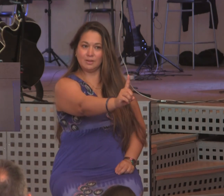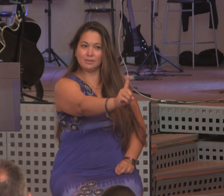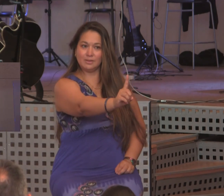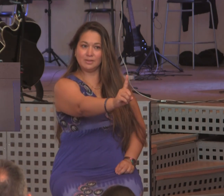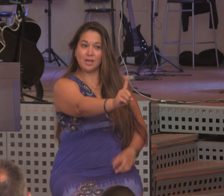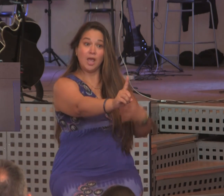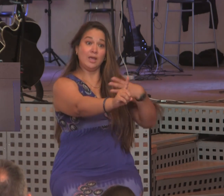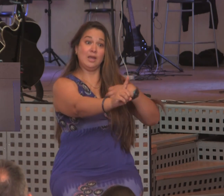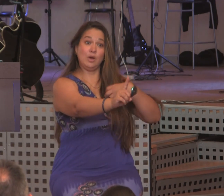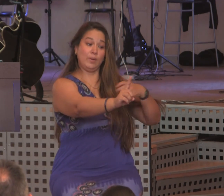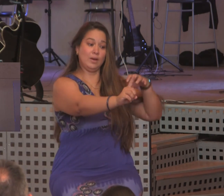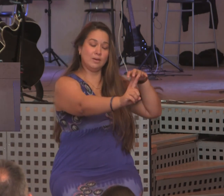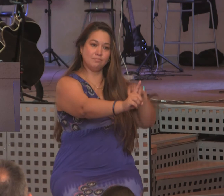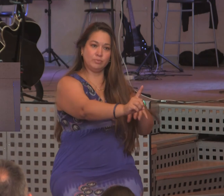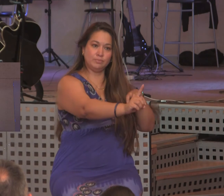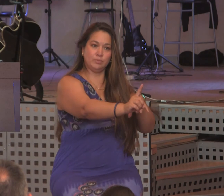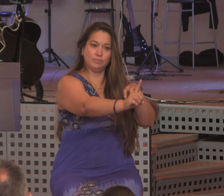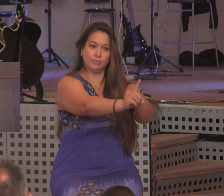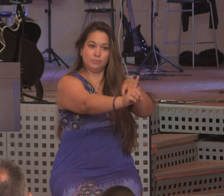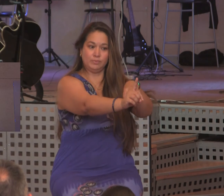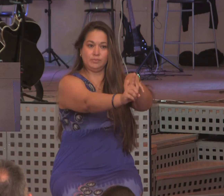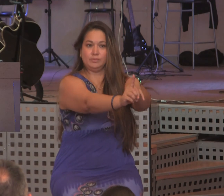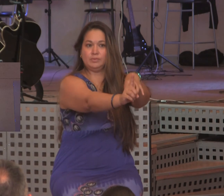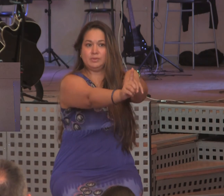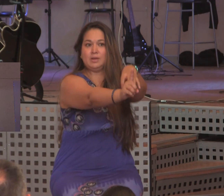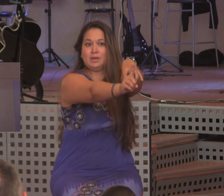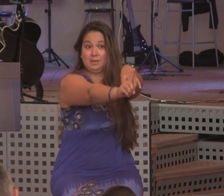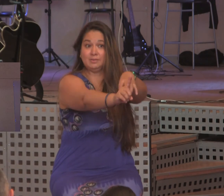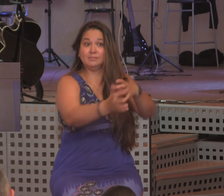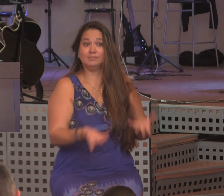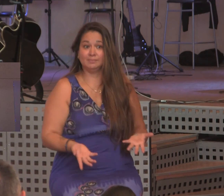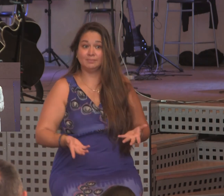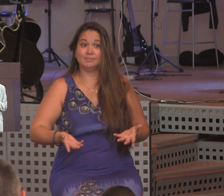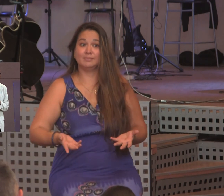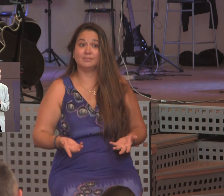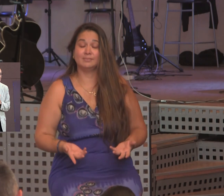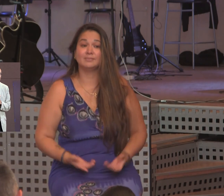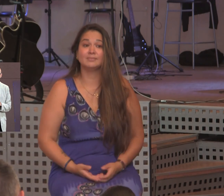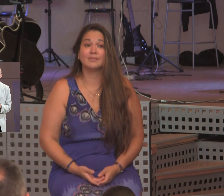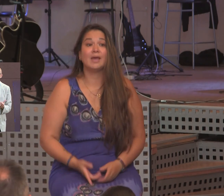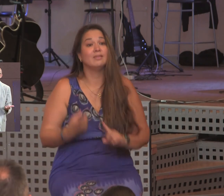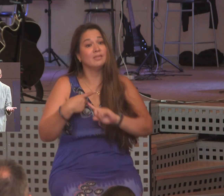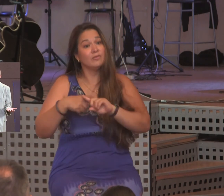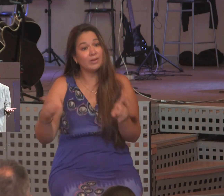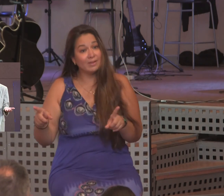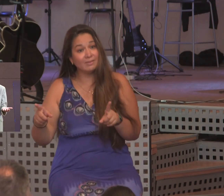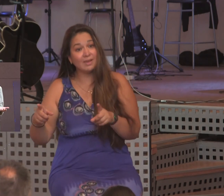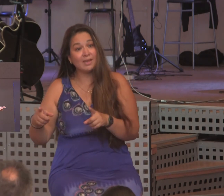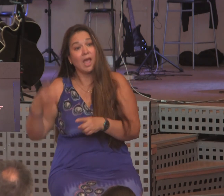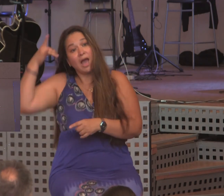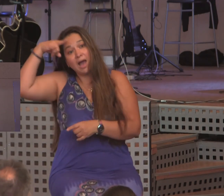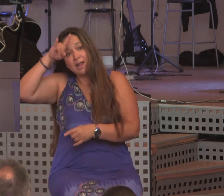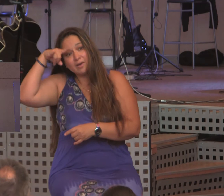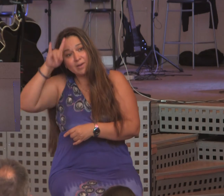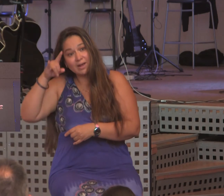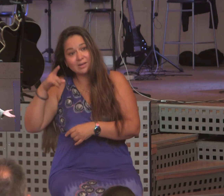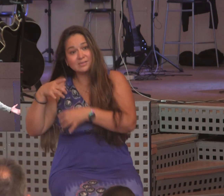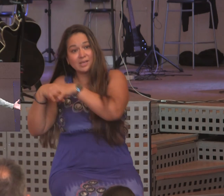Y Él tiene seguidores. Por eso es fácil entender que Jesucristo, cuando llamó a sus 12 apóstoles, ¿qué les